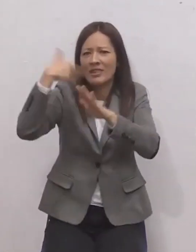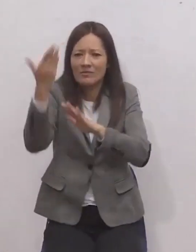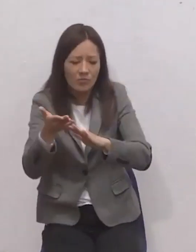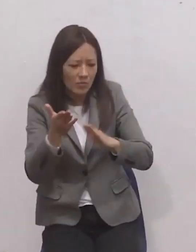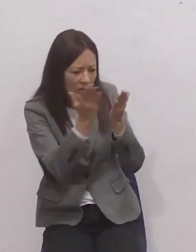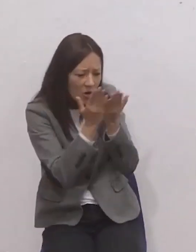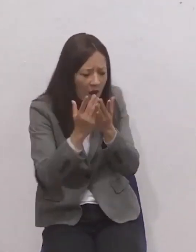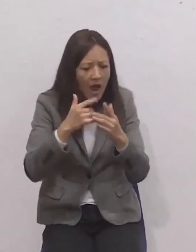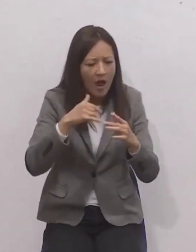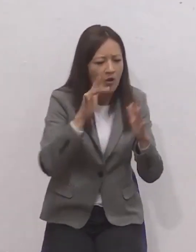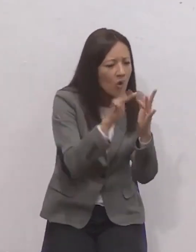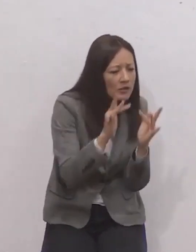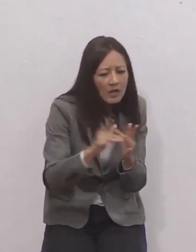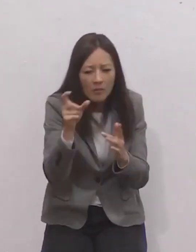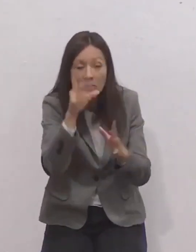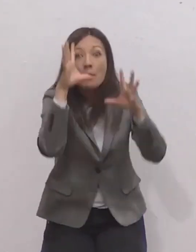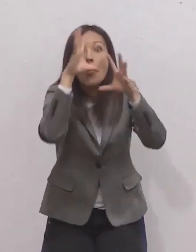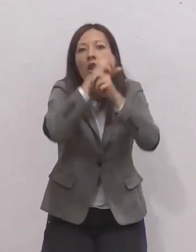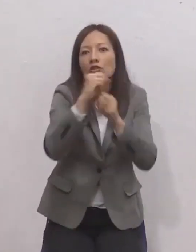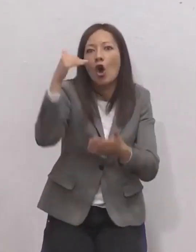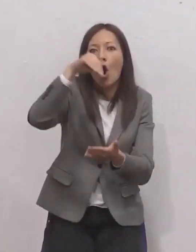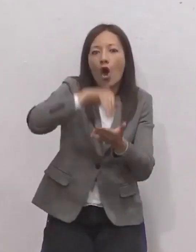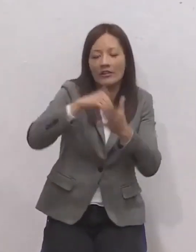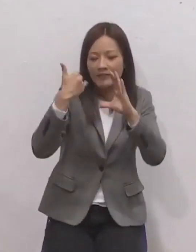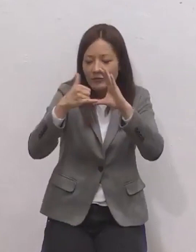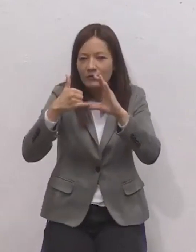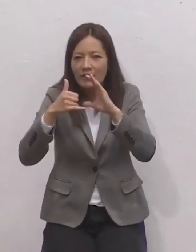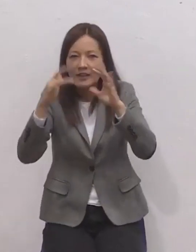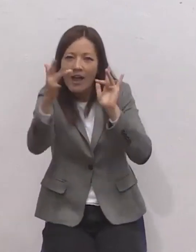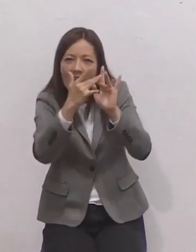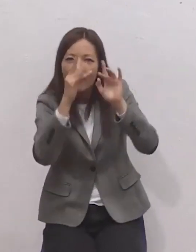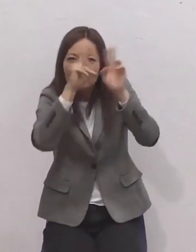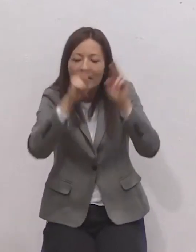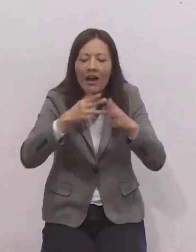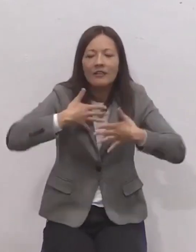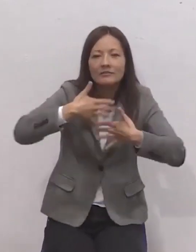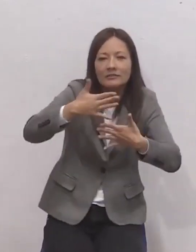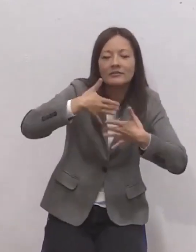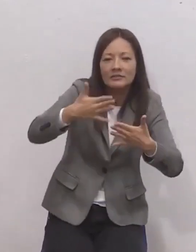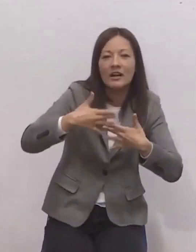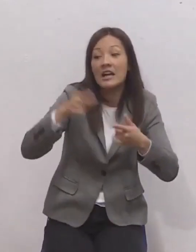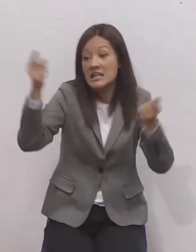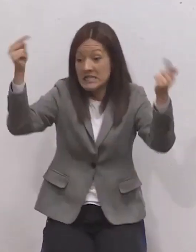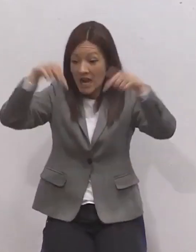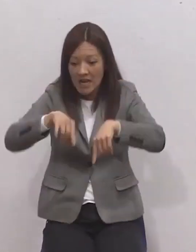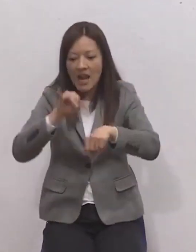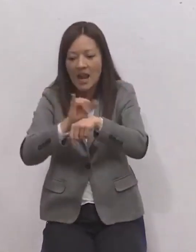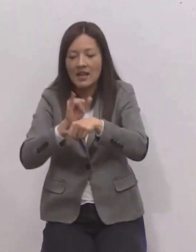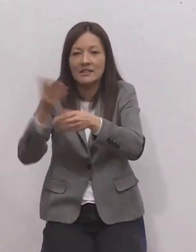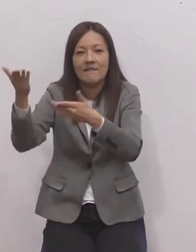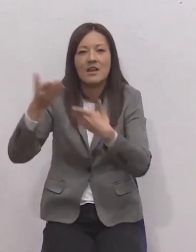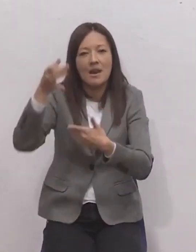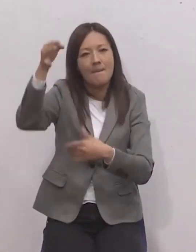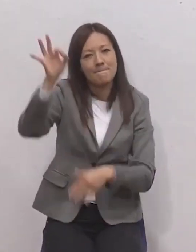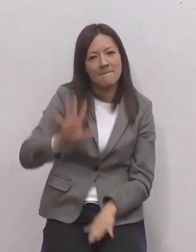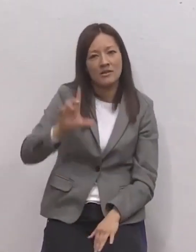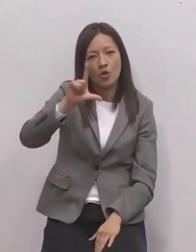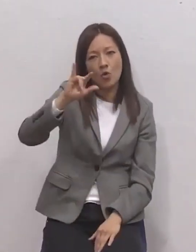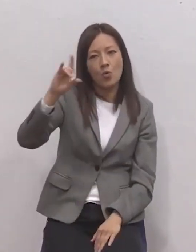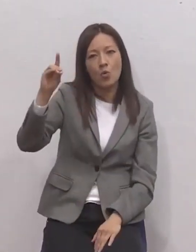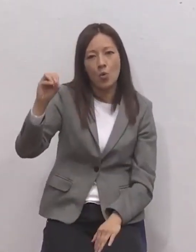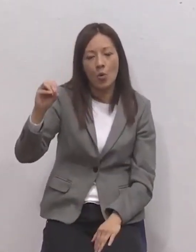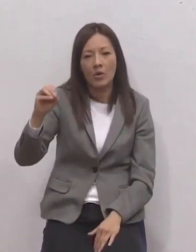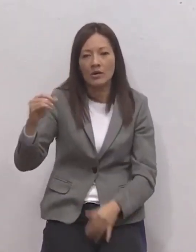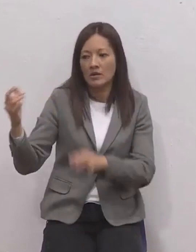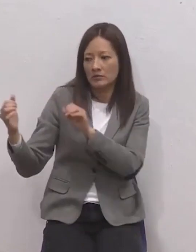revisando y hablando con la gente y por la noche otra vez revisando y hablando con la gente y aquí venimos con el pastor Ludo y transmitimos y bueno, es